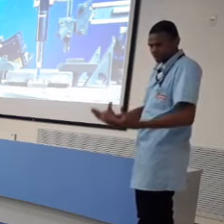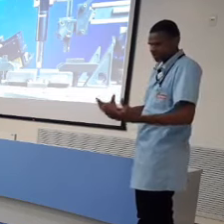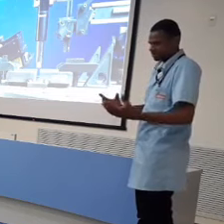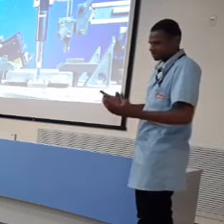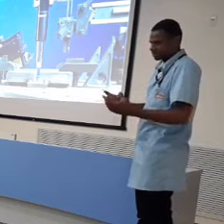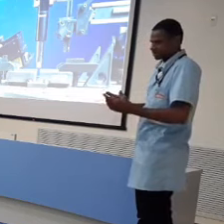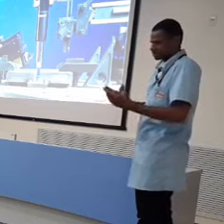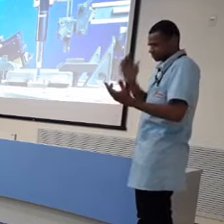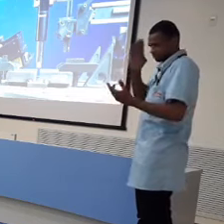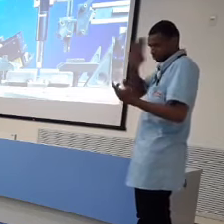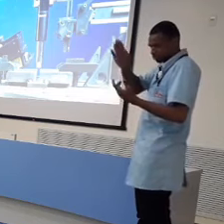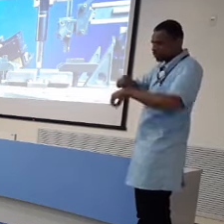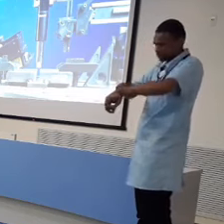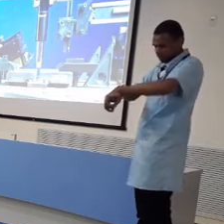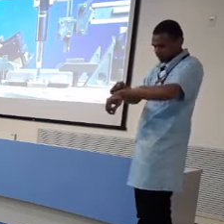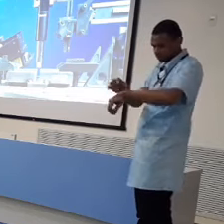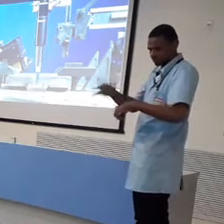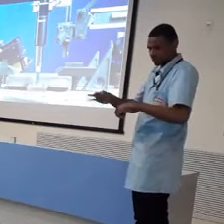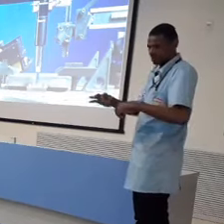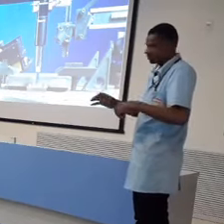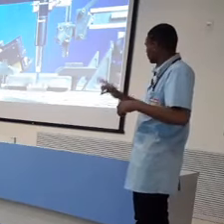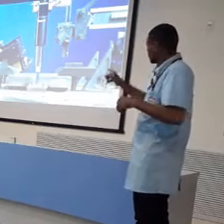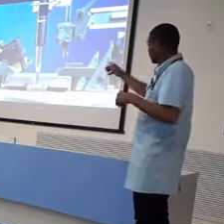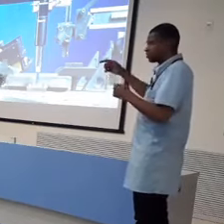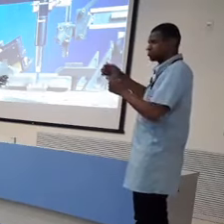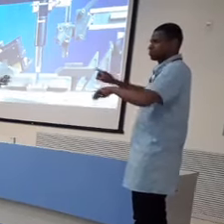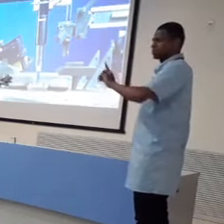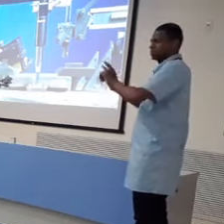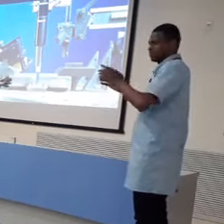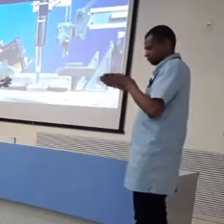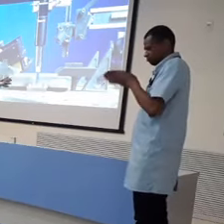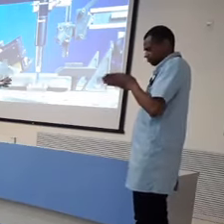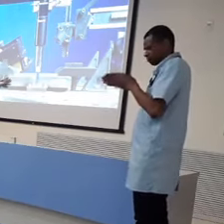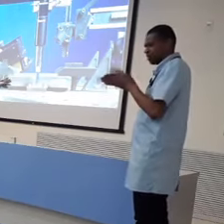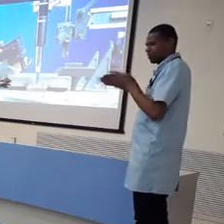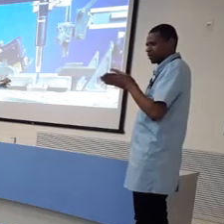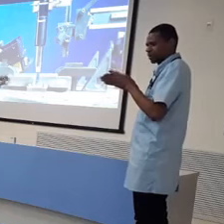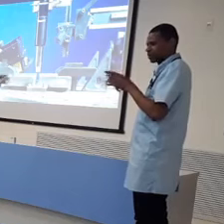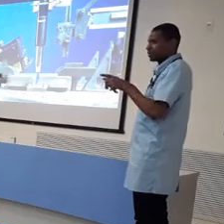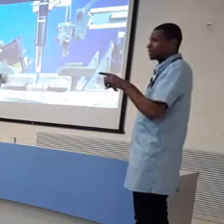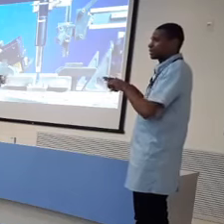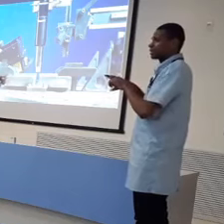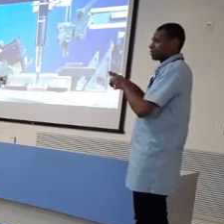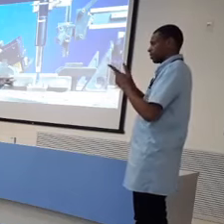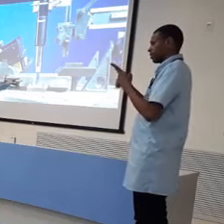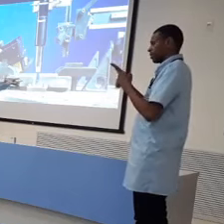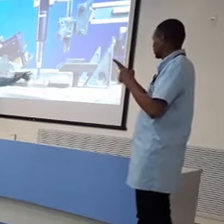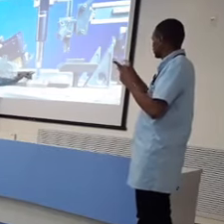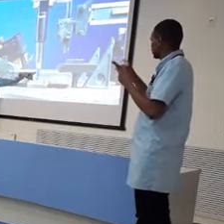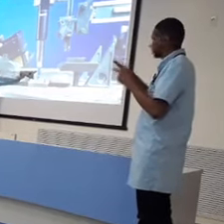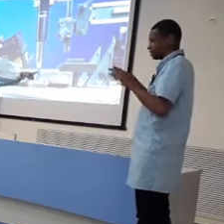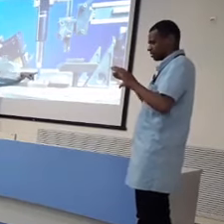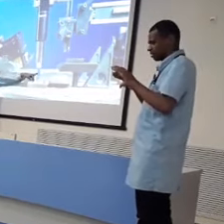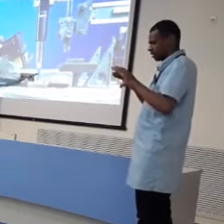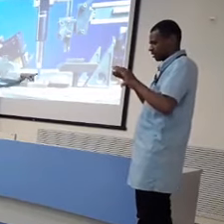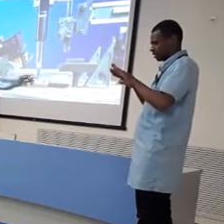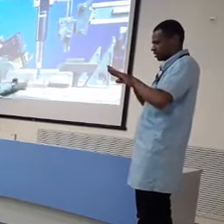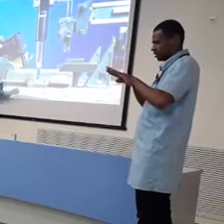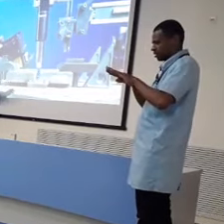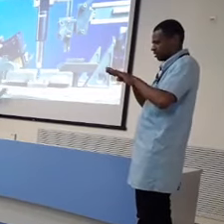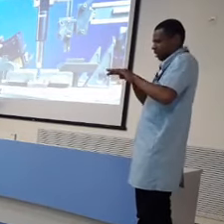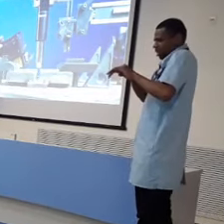de preparação do chanfro, tá? E também tem a questão de empenamento da peça. Desse jeito aqui, o